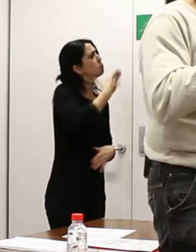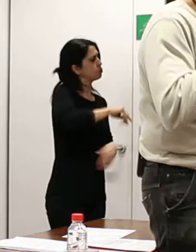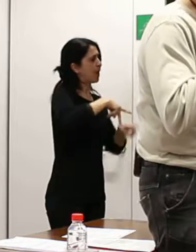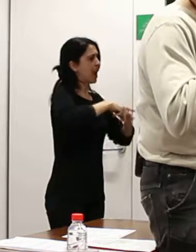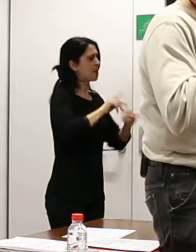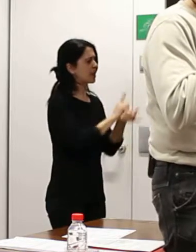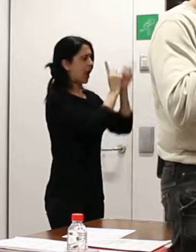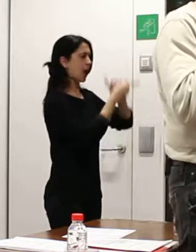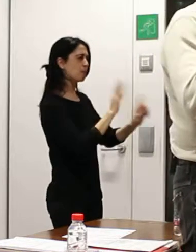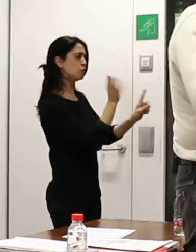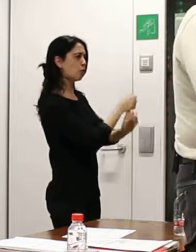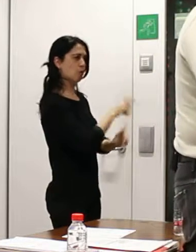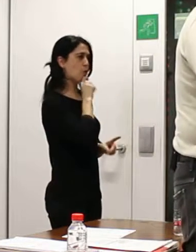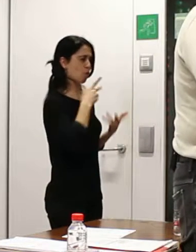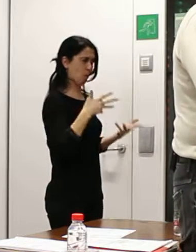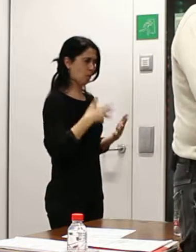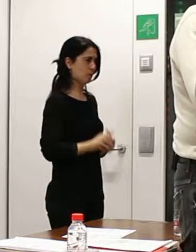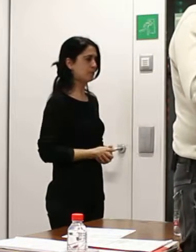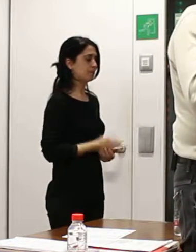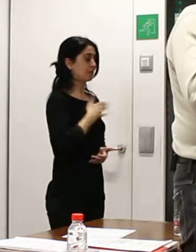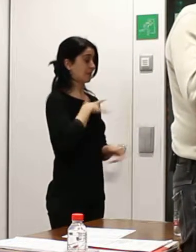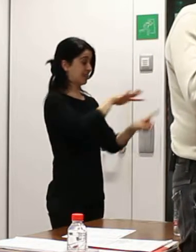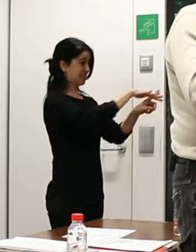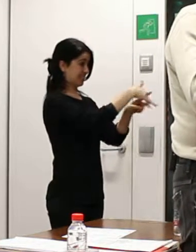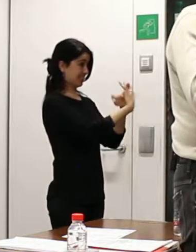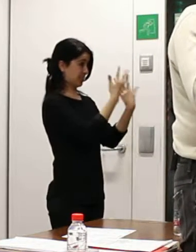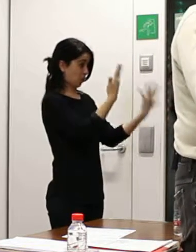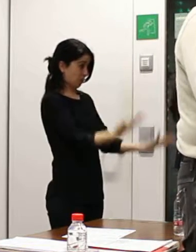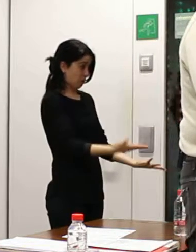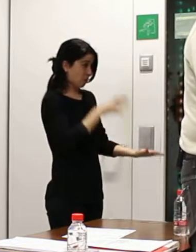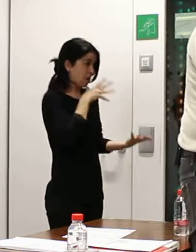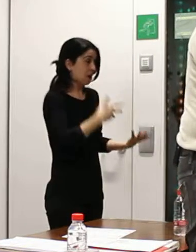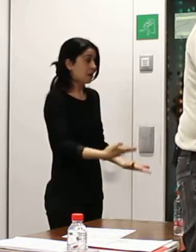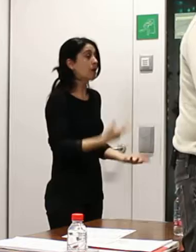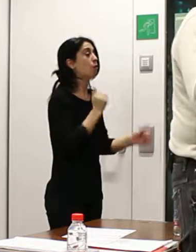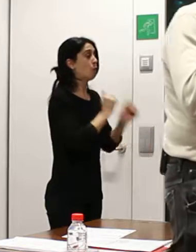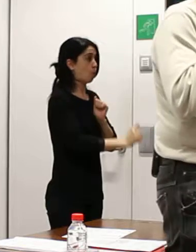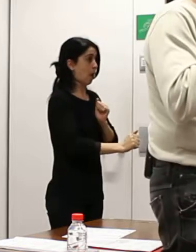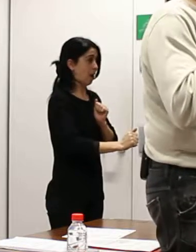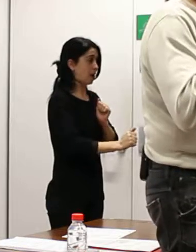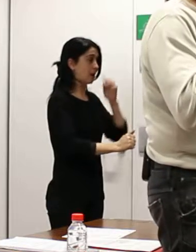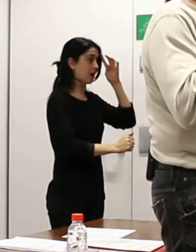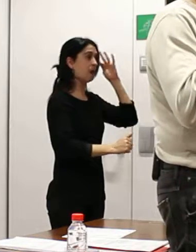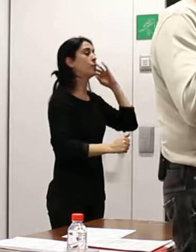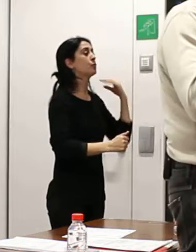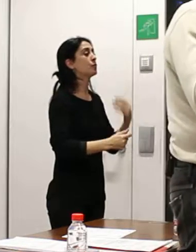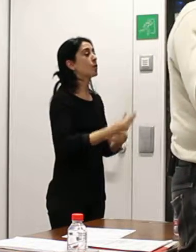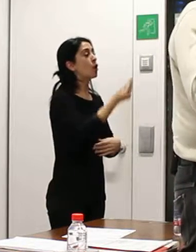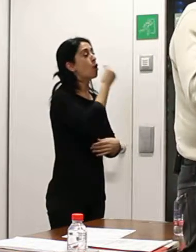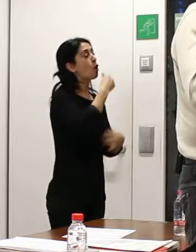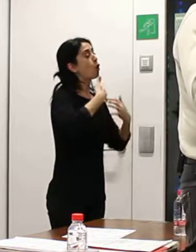Nos enfrentamos a una situación de escasez de combustibles fósiles, que son los que nos han